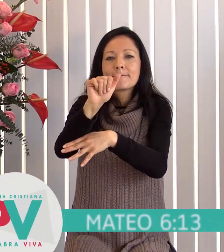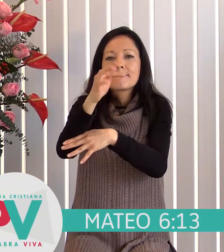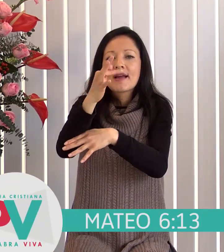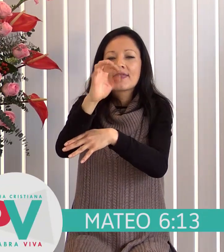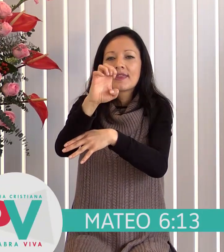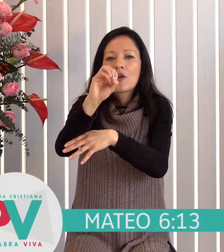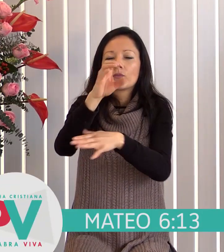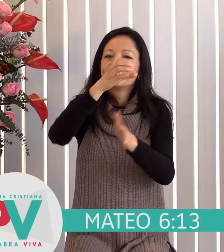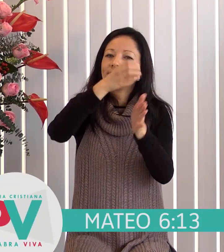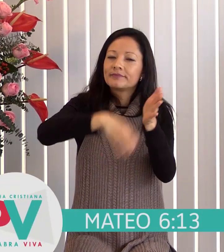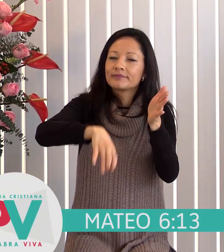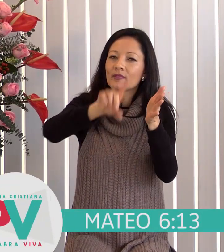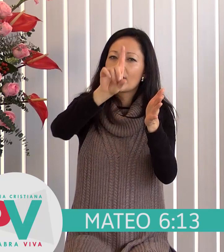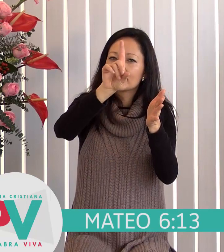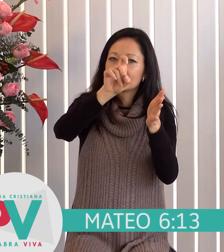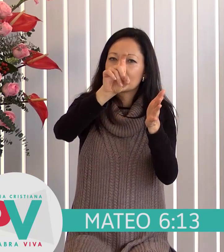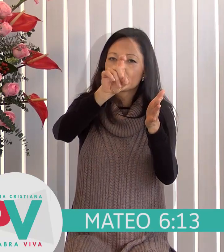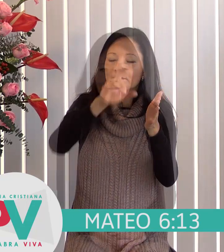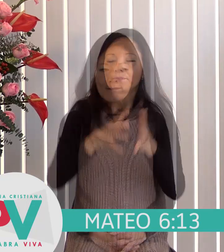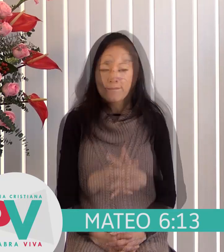capítulo 6,